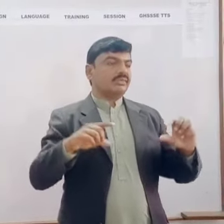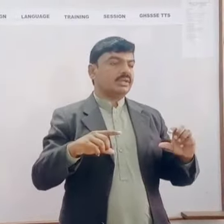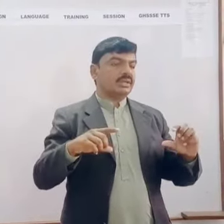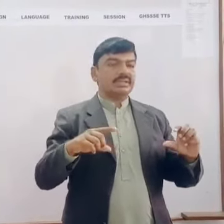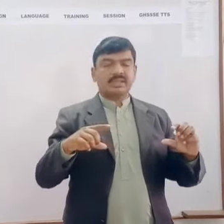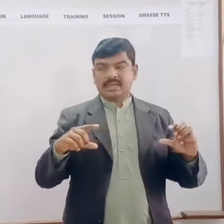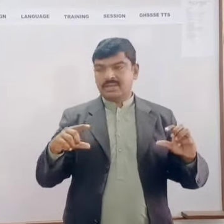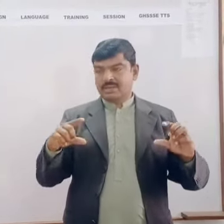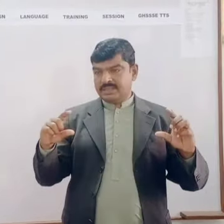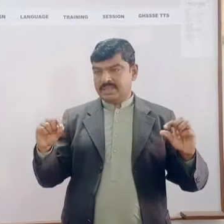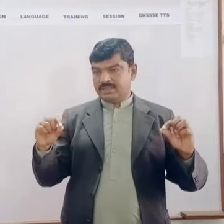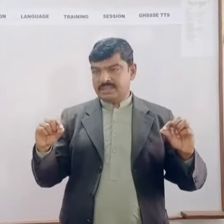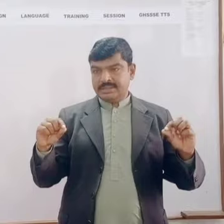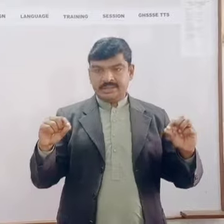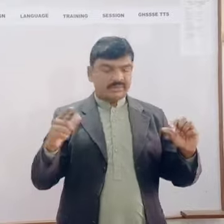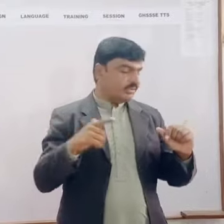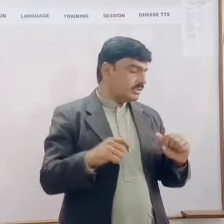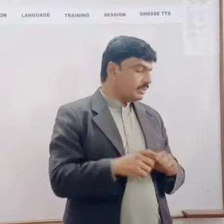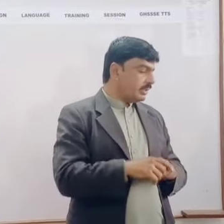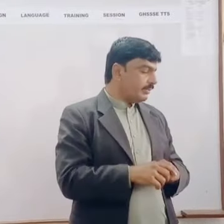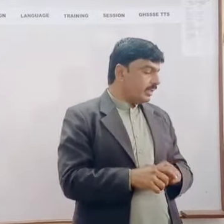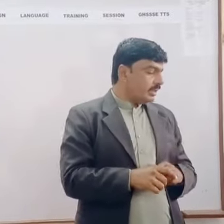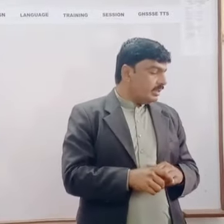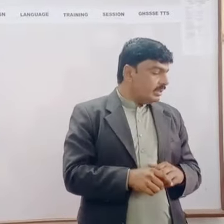वो किताखत। खात और किताखत होता है ना, हाँ जी, वो चीज।